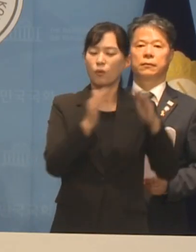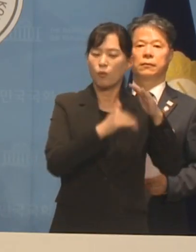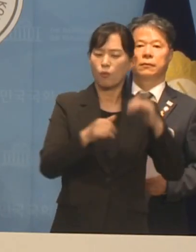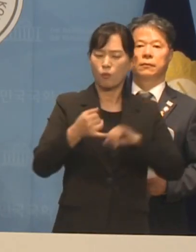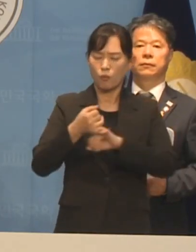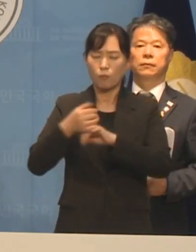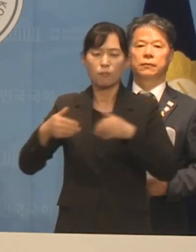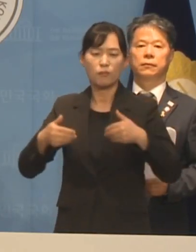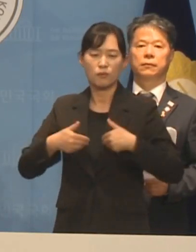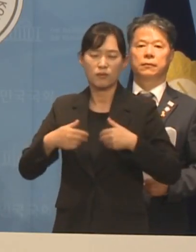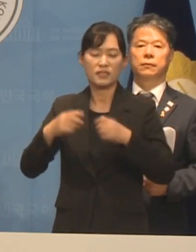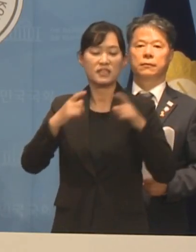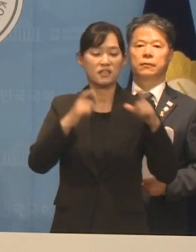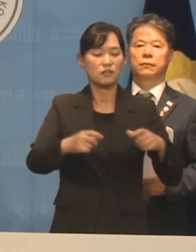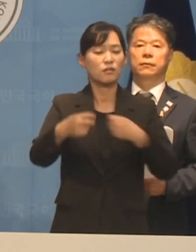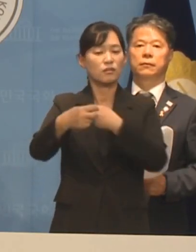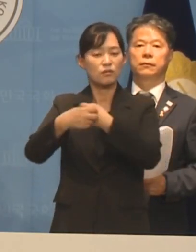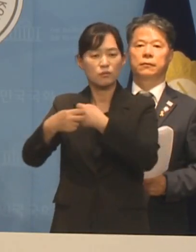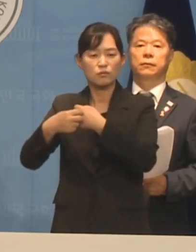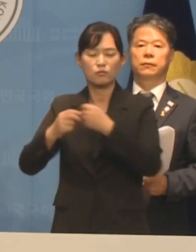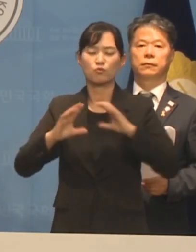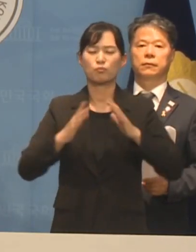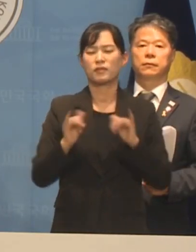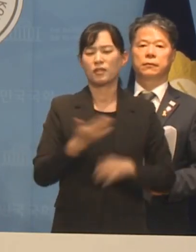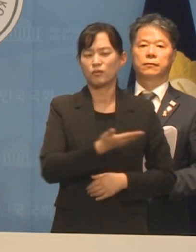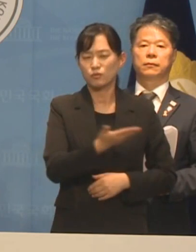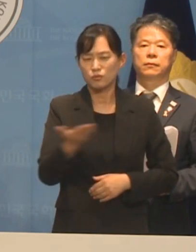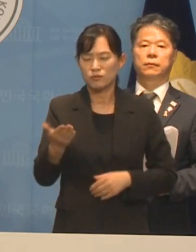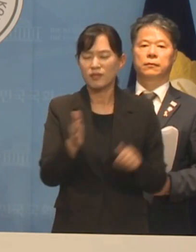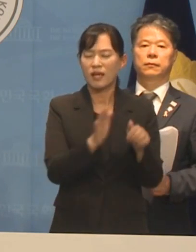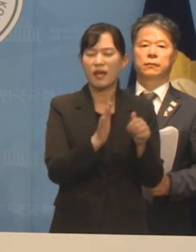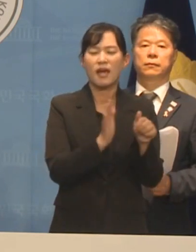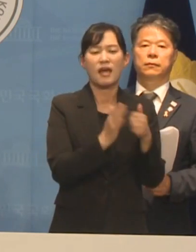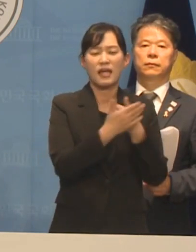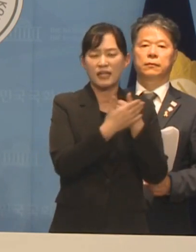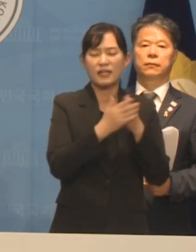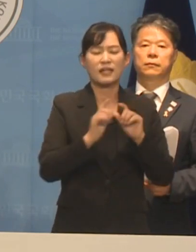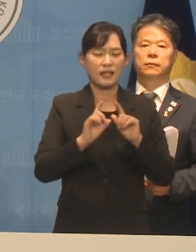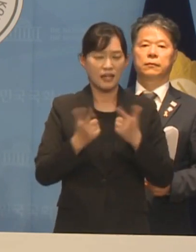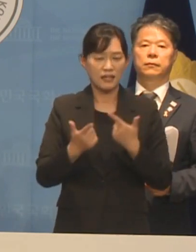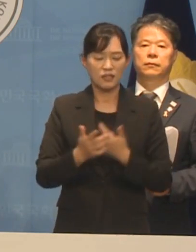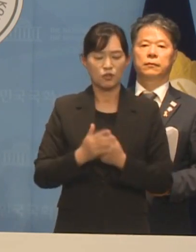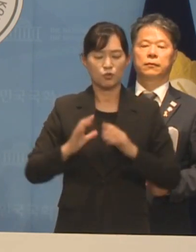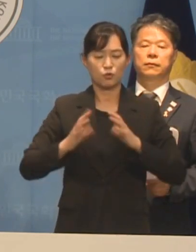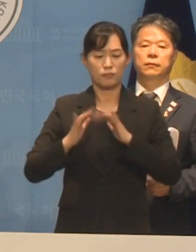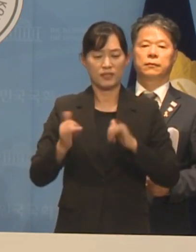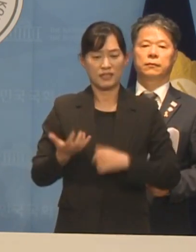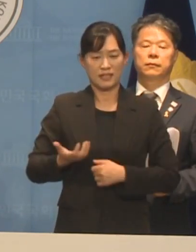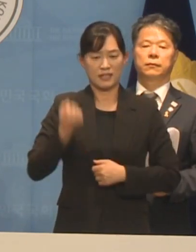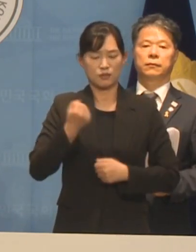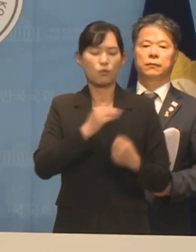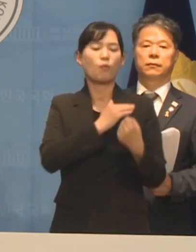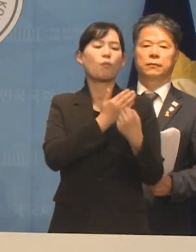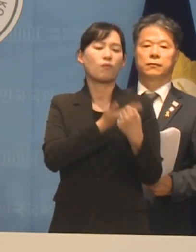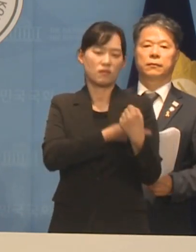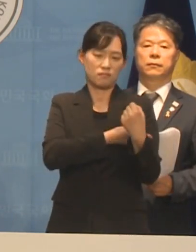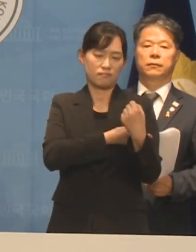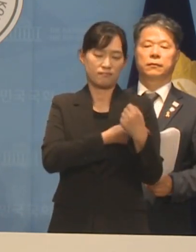필수 지역 의료는 국민에게 베푸는 시혜가 아닌 국민이 누려야 할 마땅한